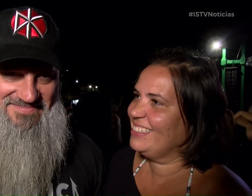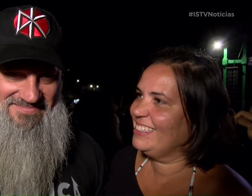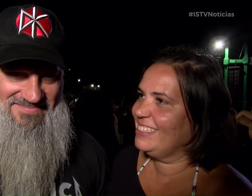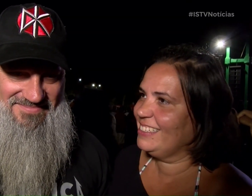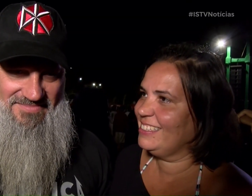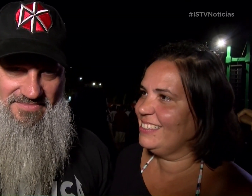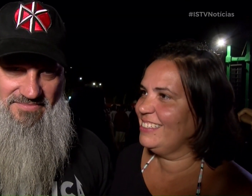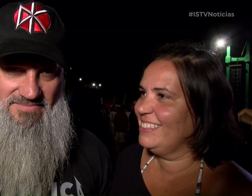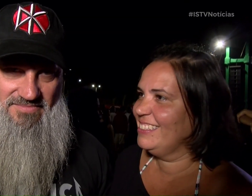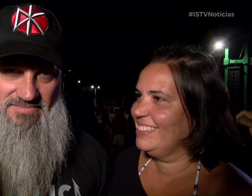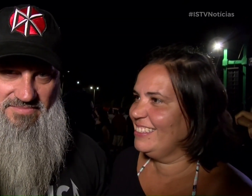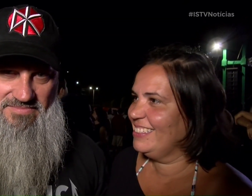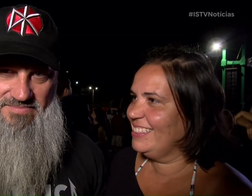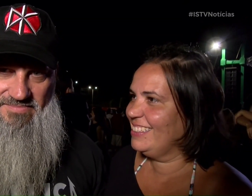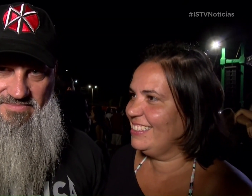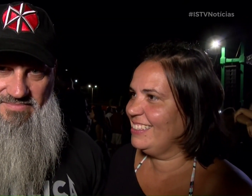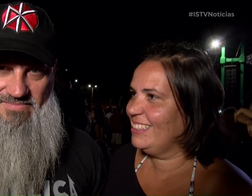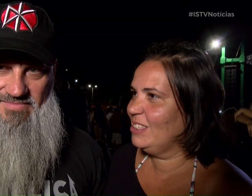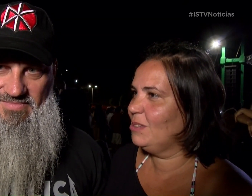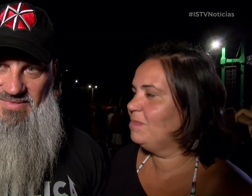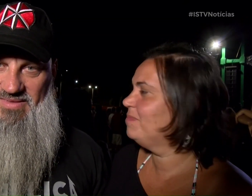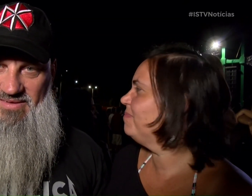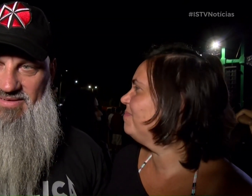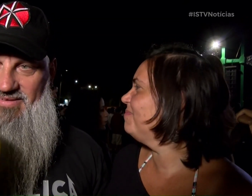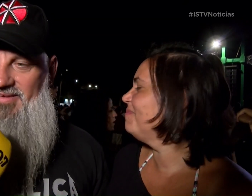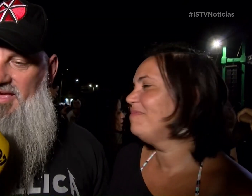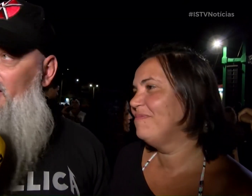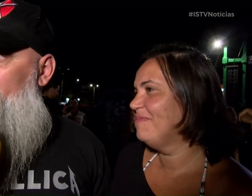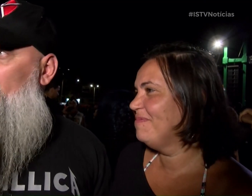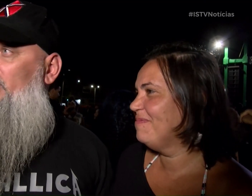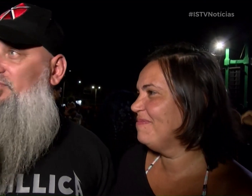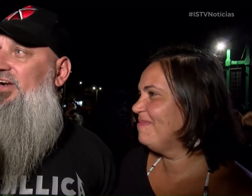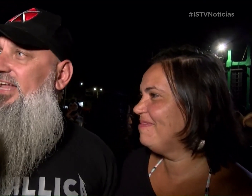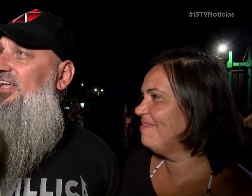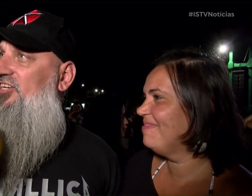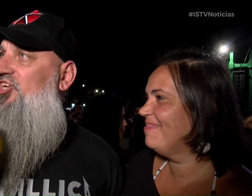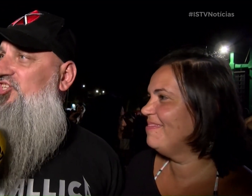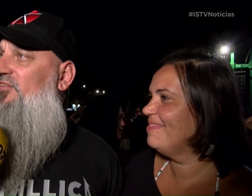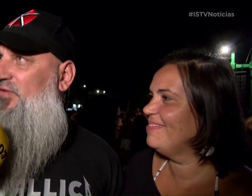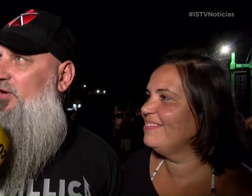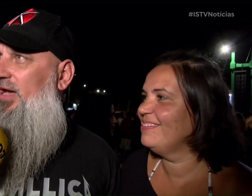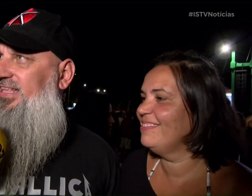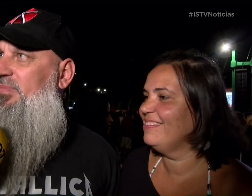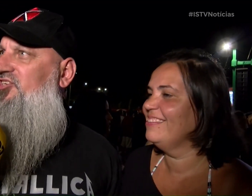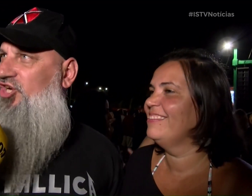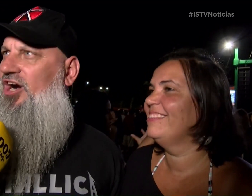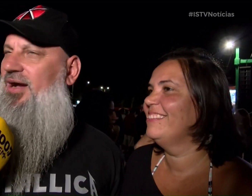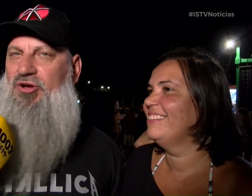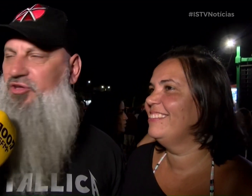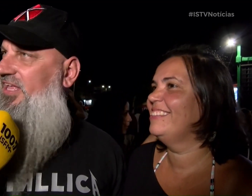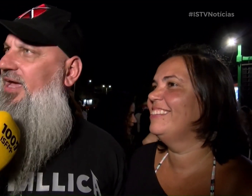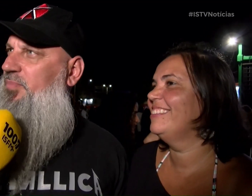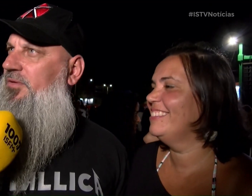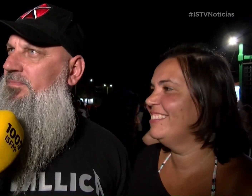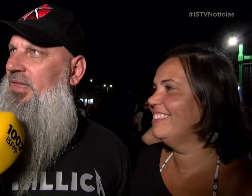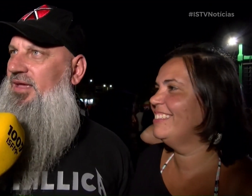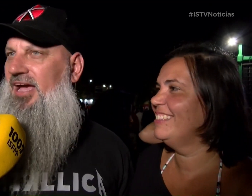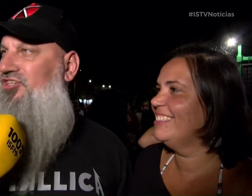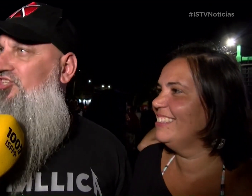pra cá pra Bertioga pra fazer o quê? Só após o show? Não, na verdade a gente já frequenta Bertioga há muito tempo e a gente